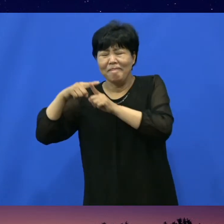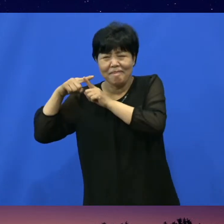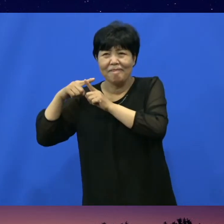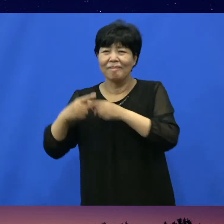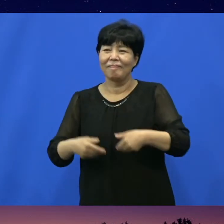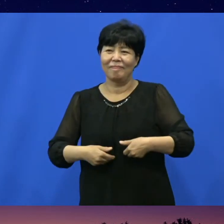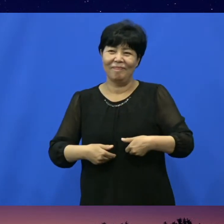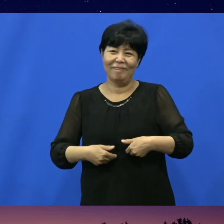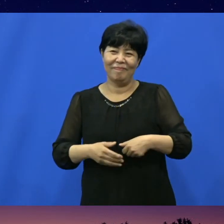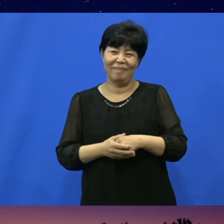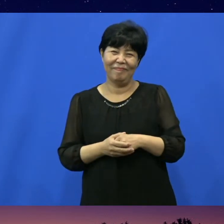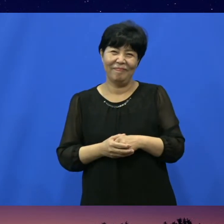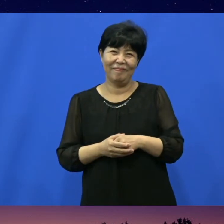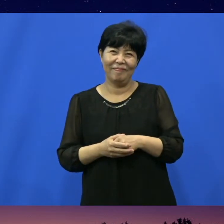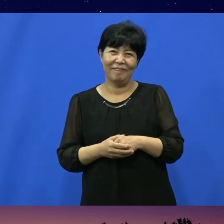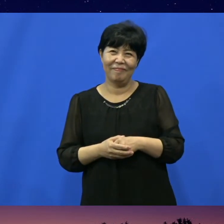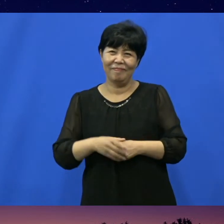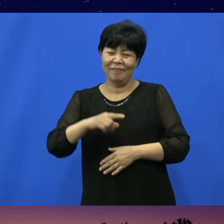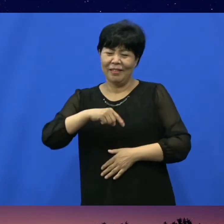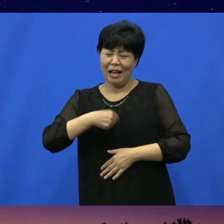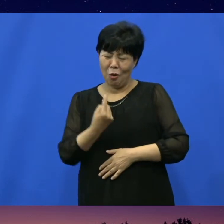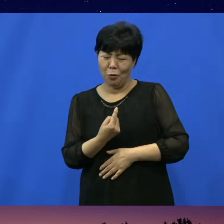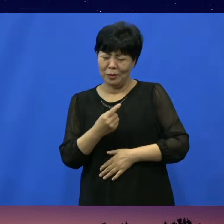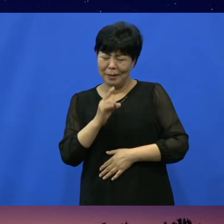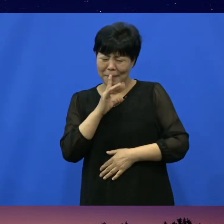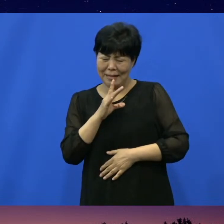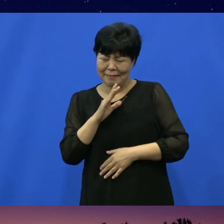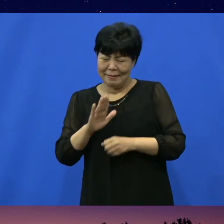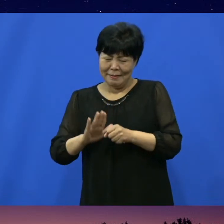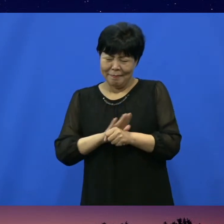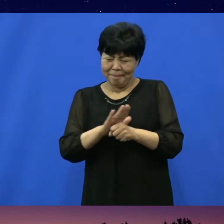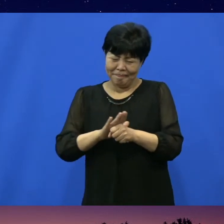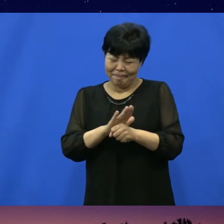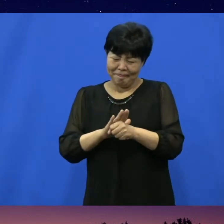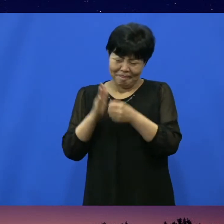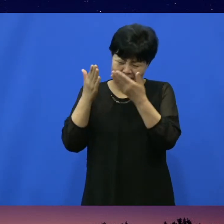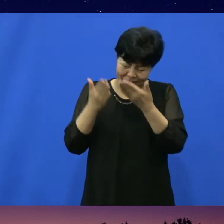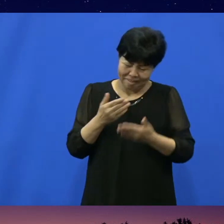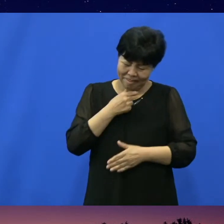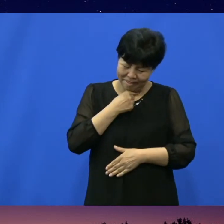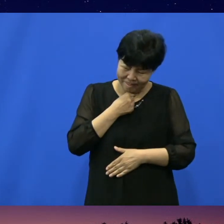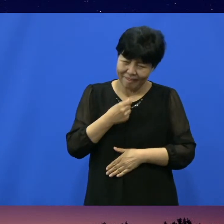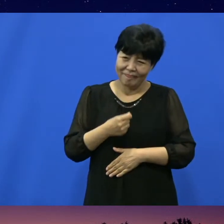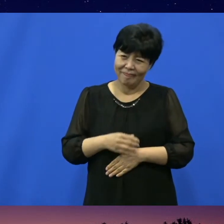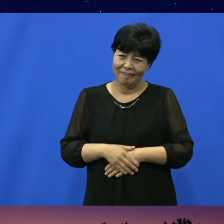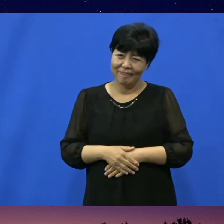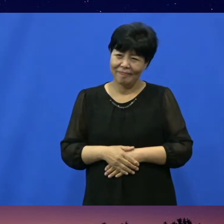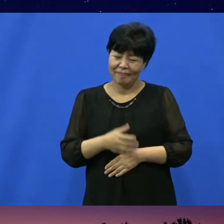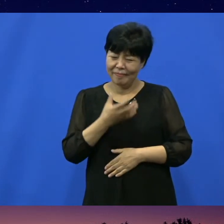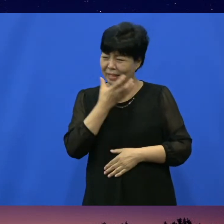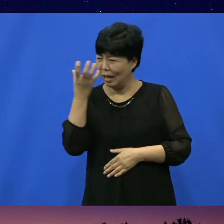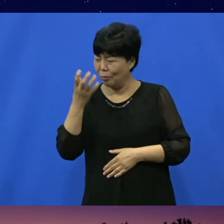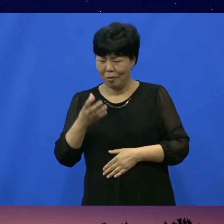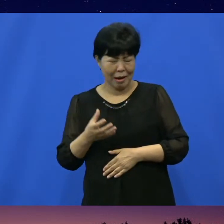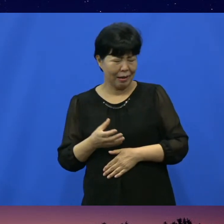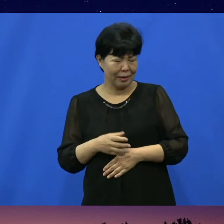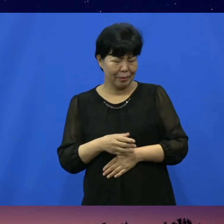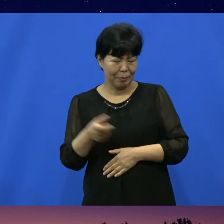그 사랑을 독점적으로 받고 싶어요. 나 이 사랑을 받는 부분에 난 누구에게도 지고 싶지 않아.